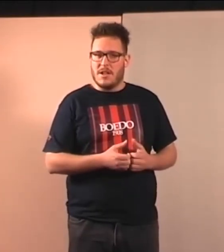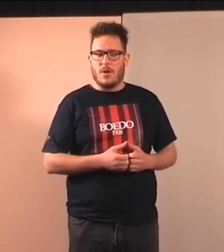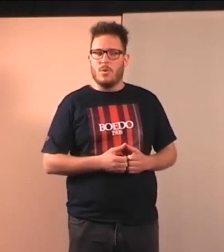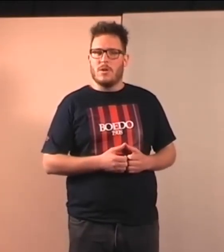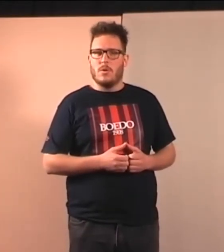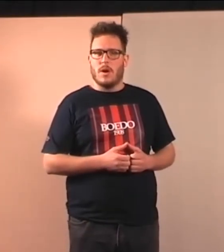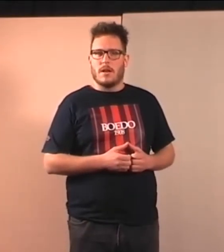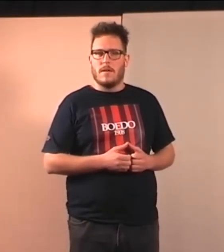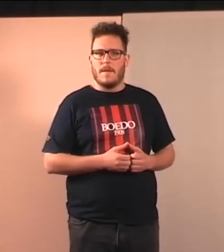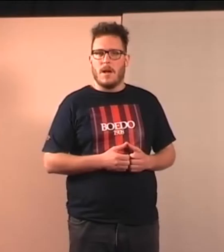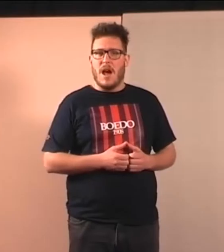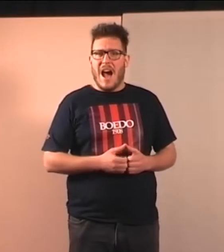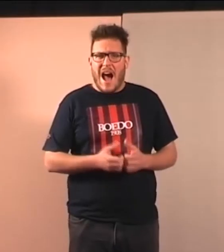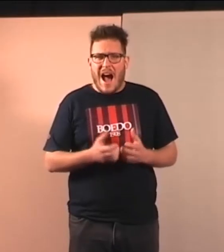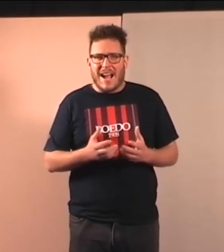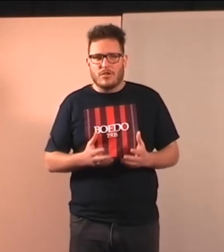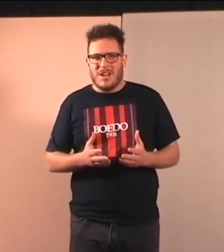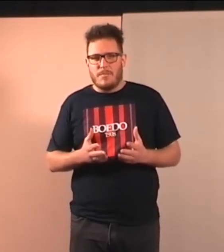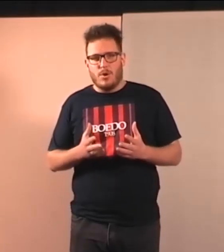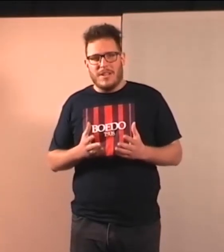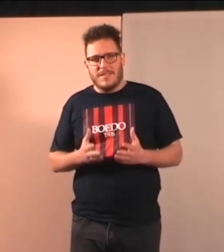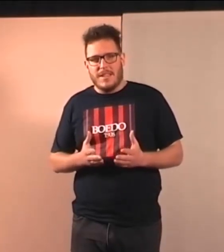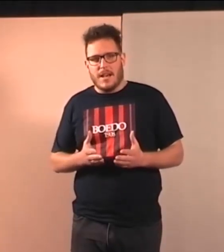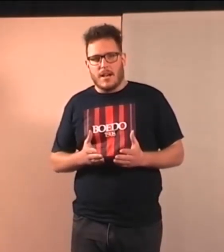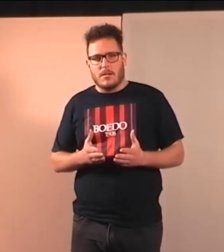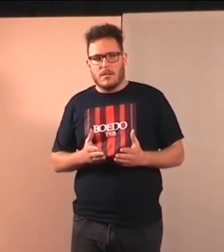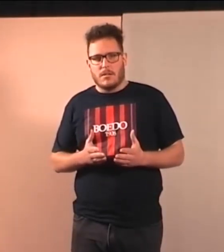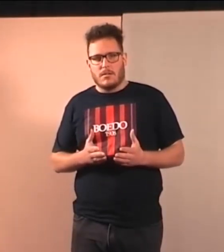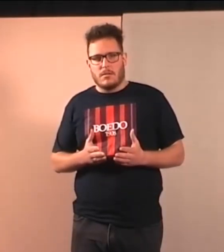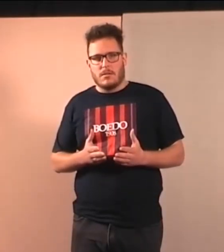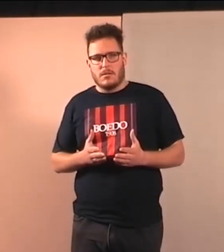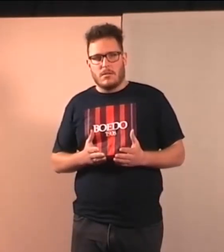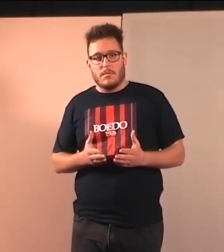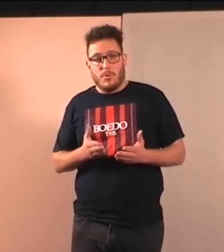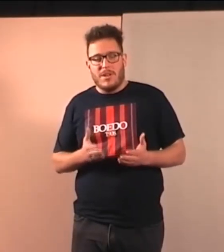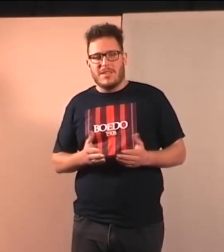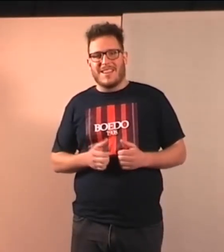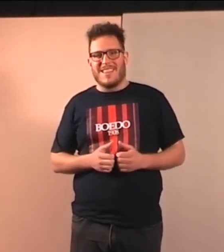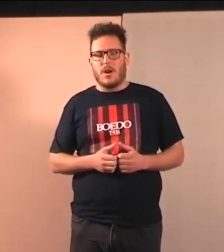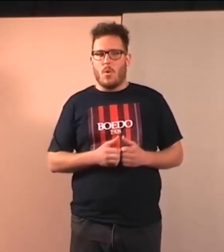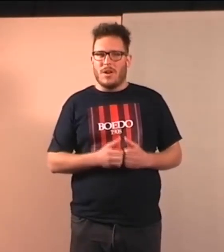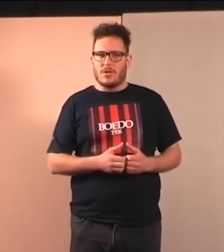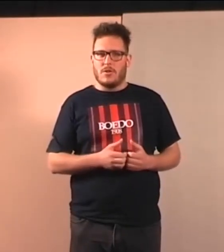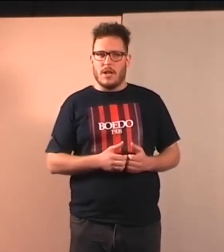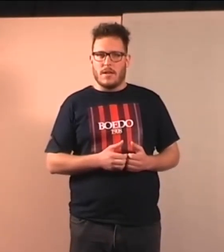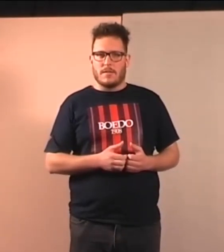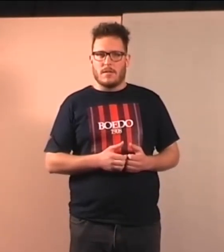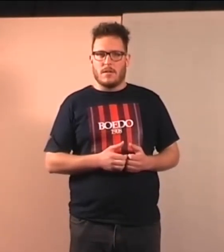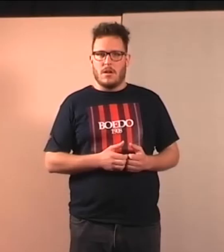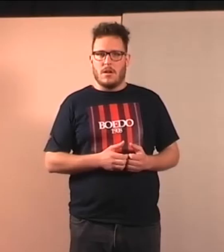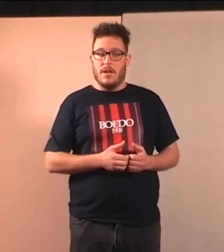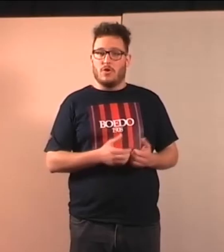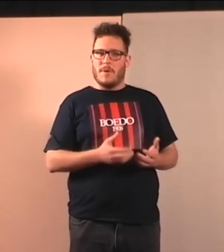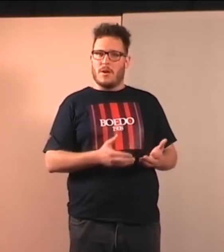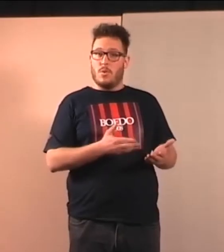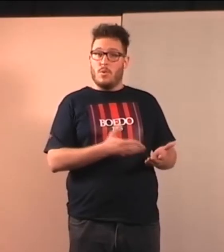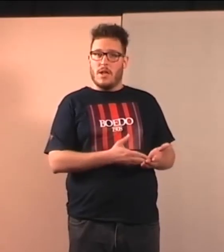acudir a lugar? ¿Acaso la policía puede tardar 4 horas en tomar una